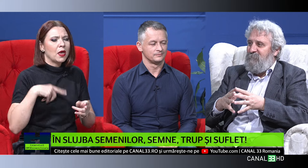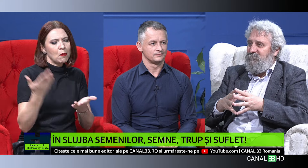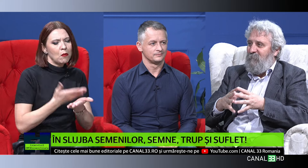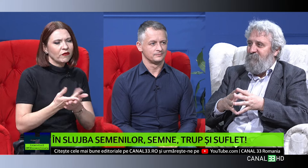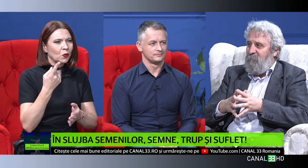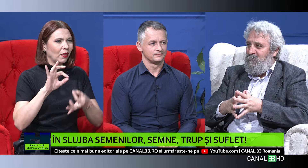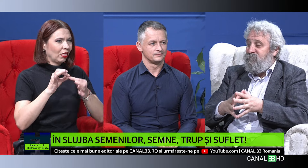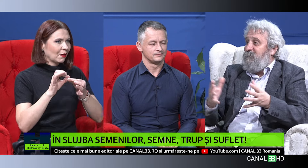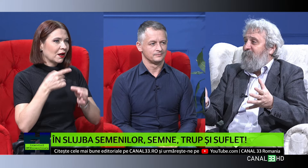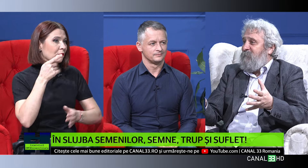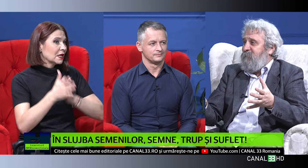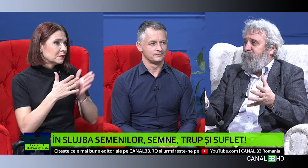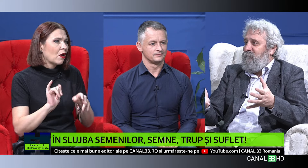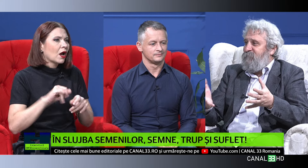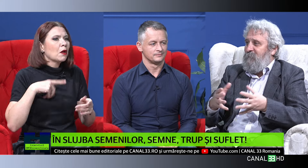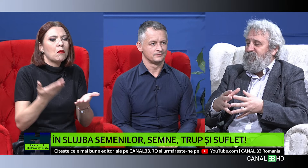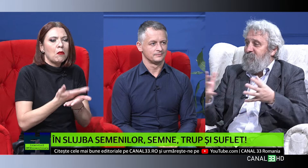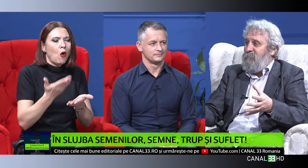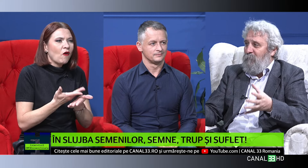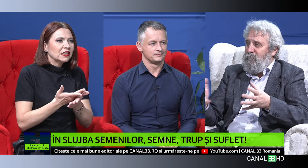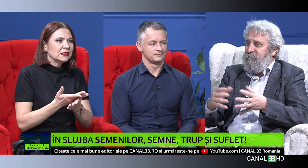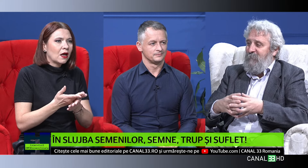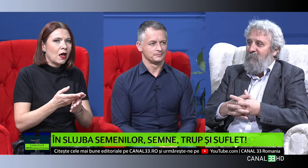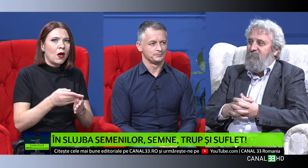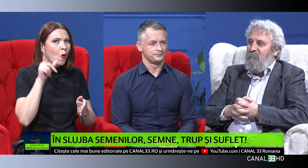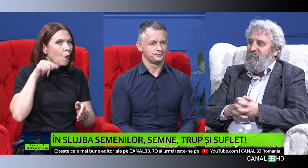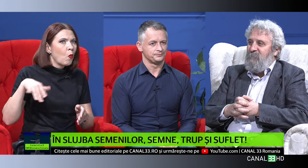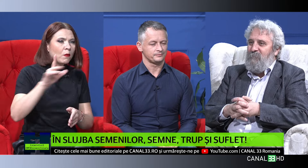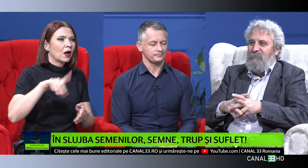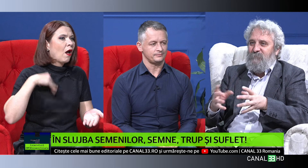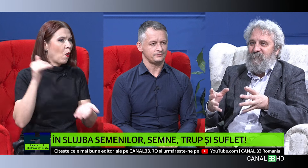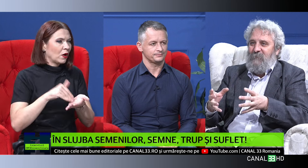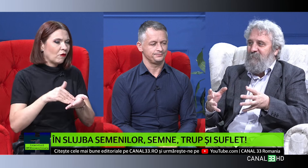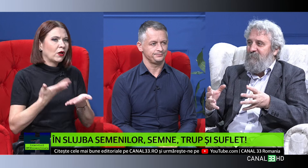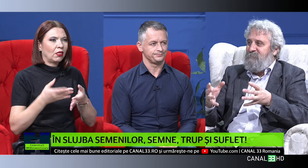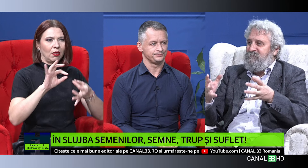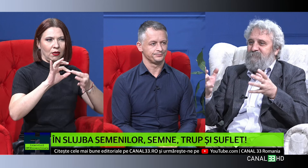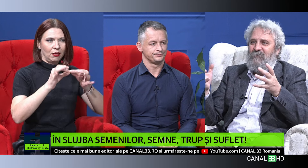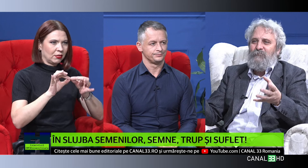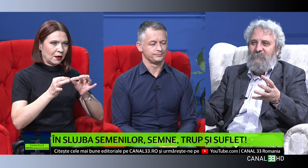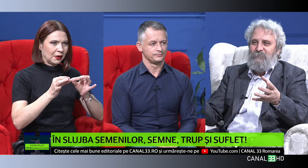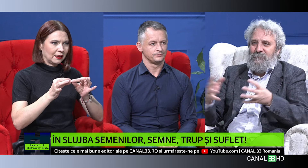interpret în limba semnelor și, de fapt, care e povestea semenilor noștri care au nevoie de un asemenea traducător.